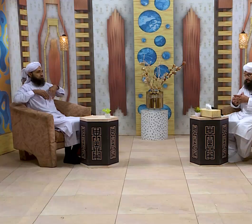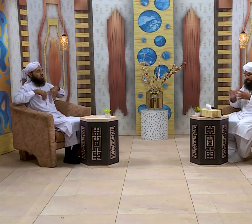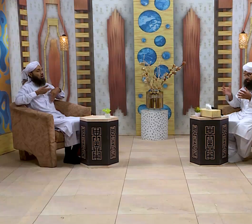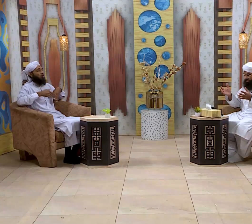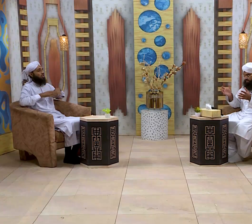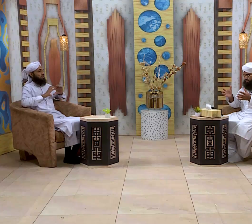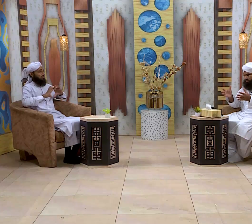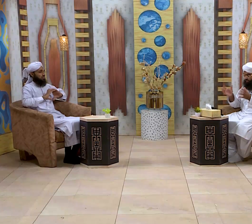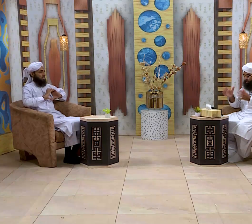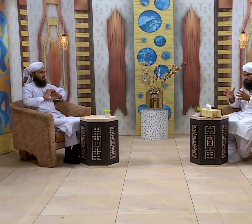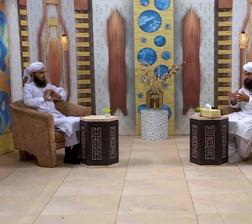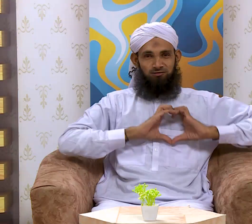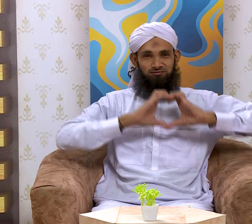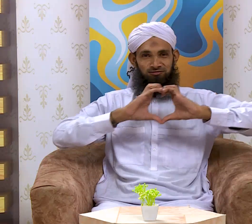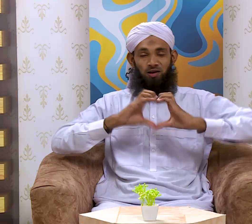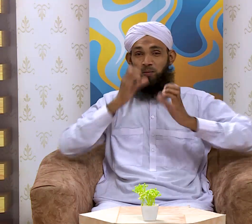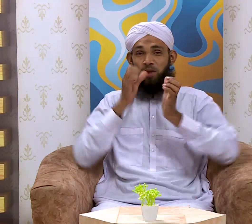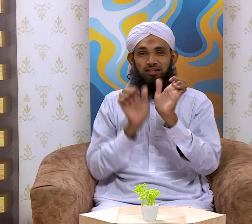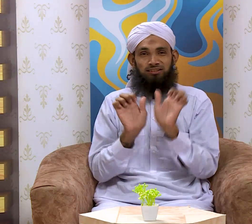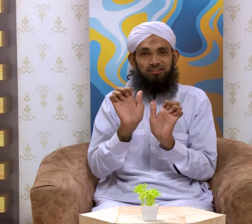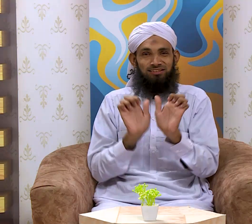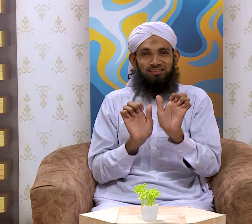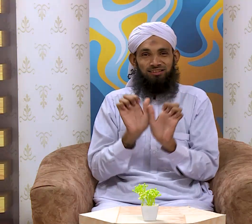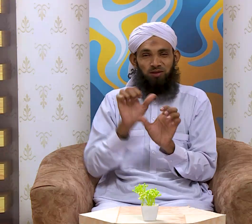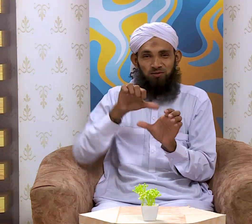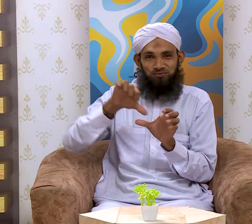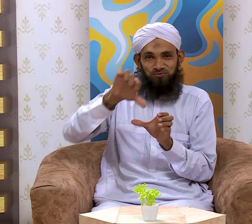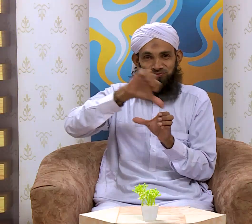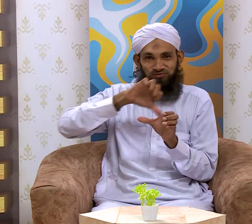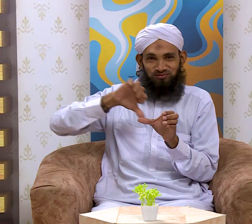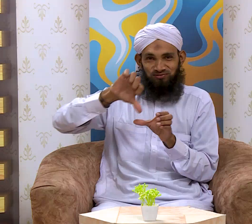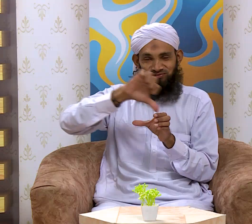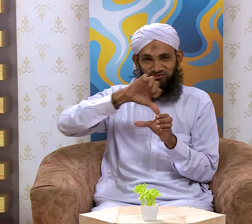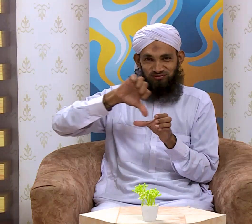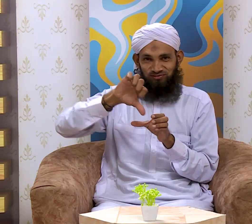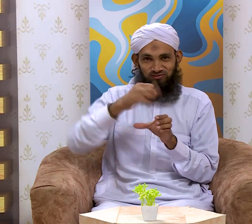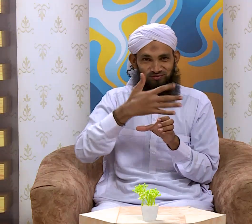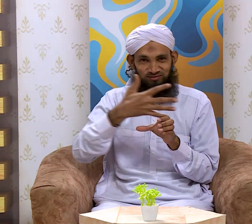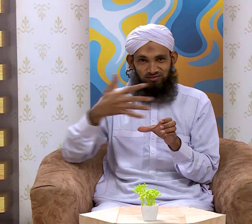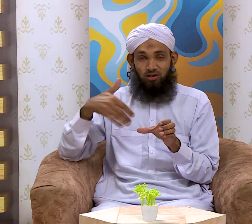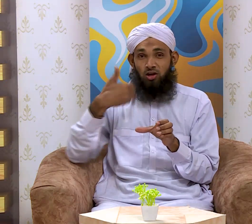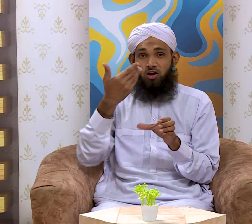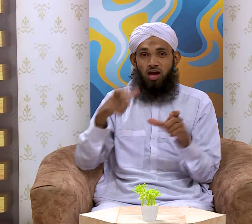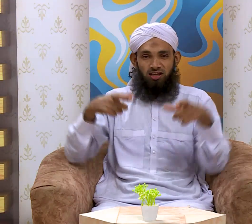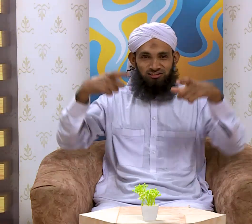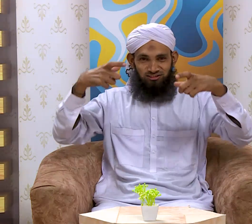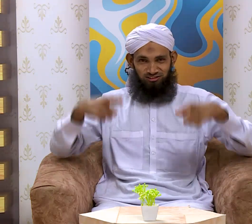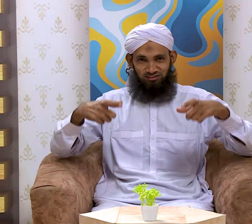آب زمزم سے دھویا، پھر ایمان و حکمت سے بھرے ہوئے ایک تشت کو آپ صلی اللہ علیہ وآلہ